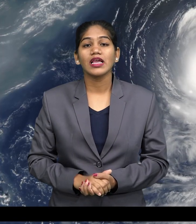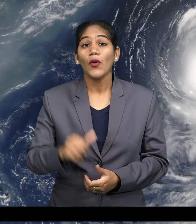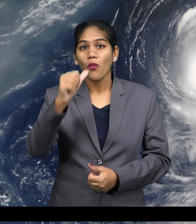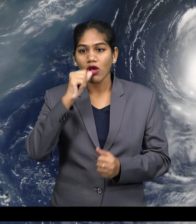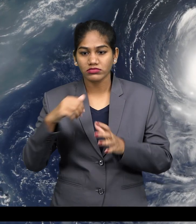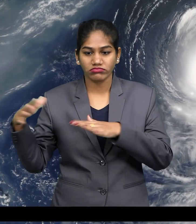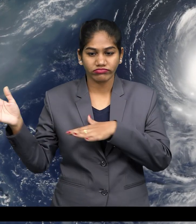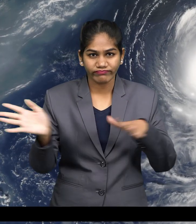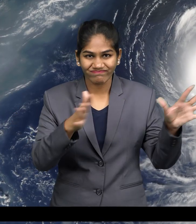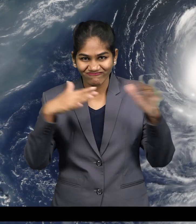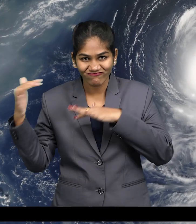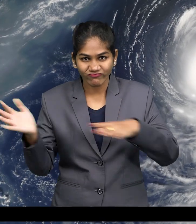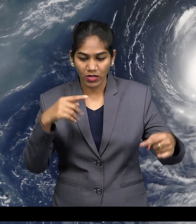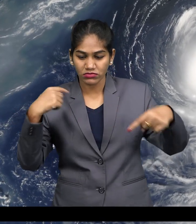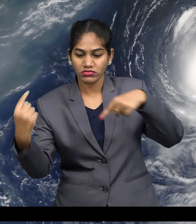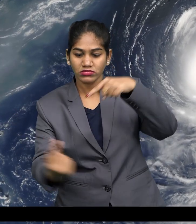अवसाद,